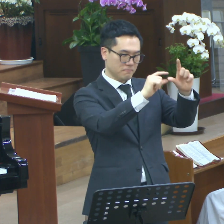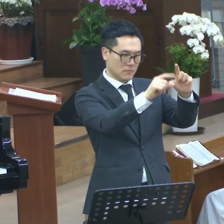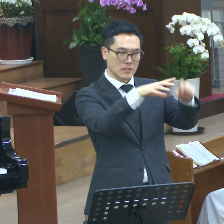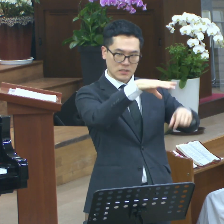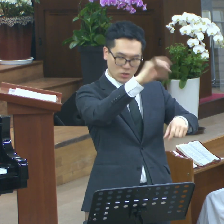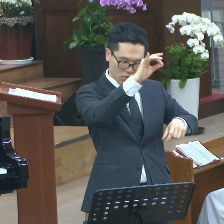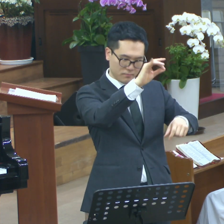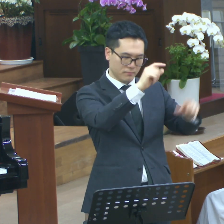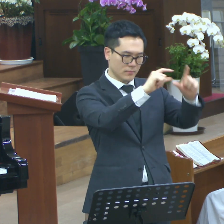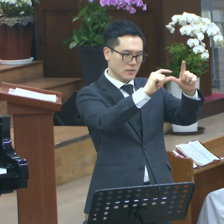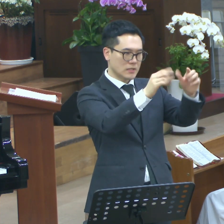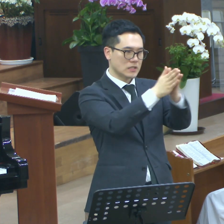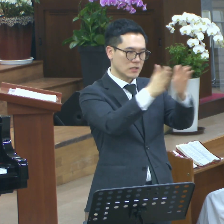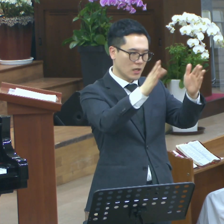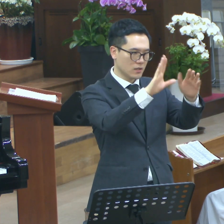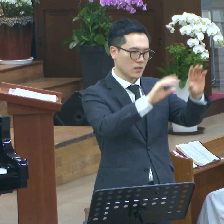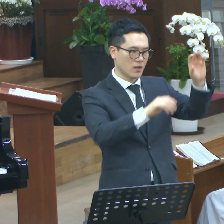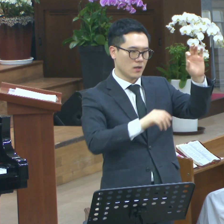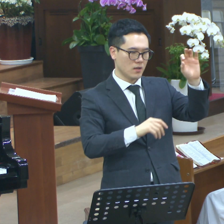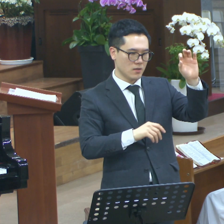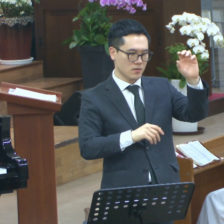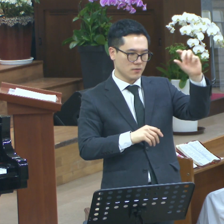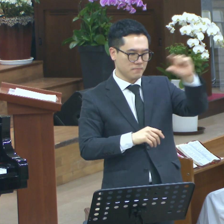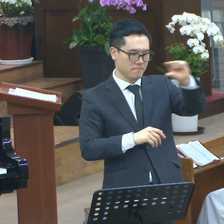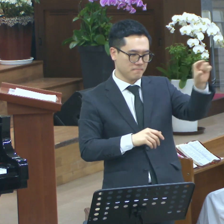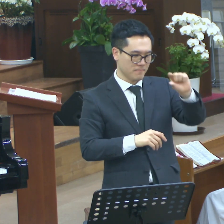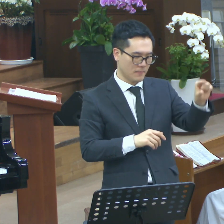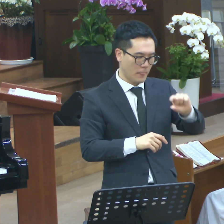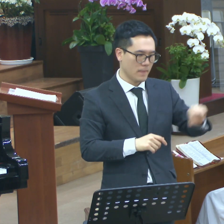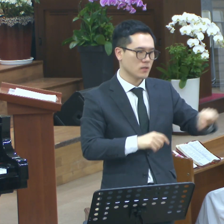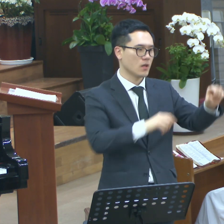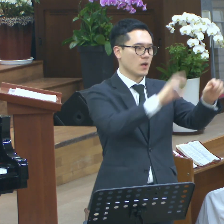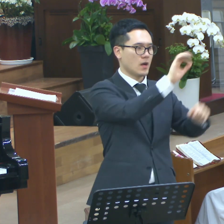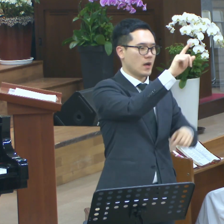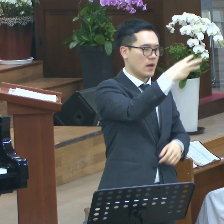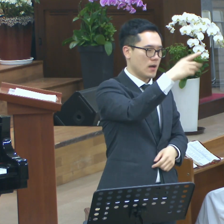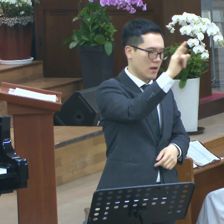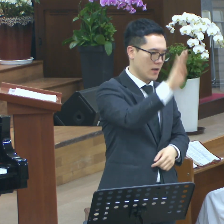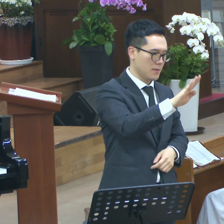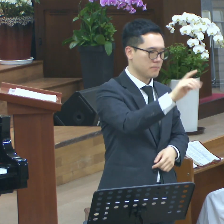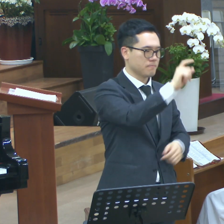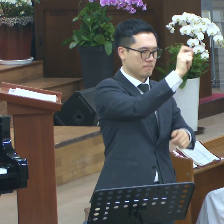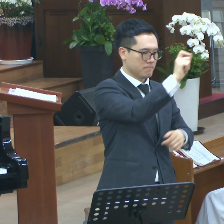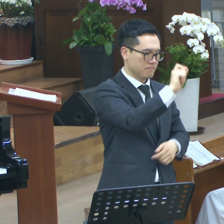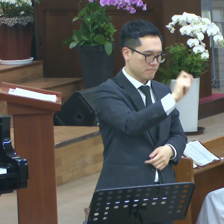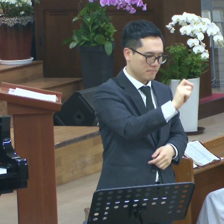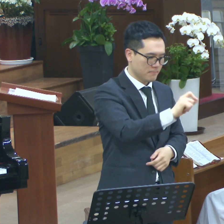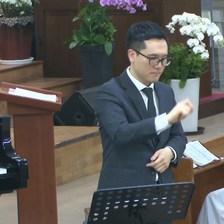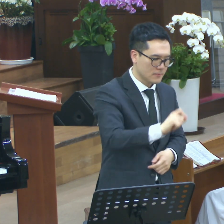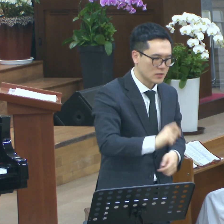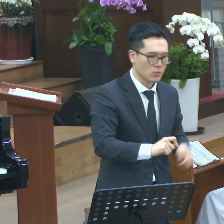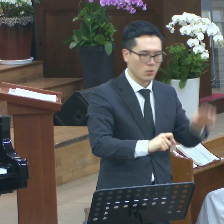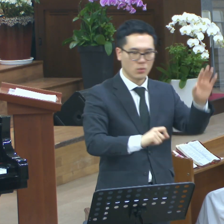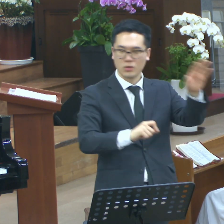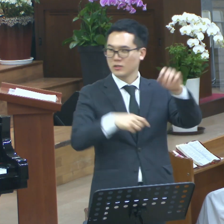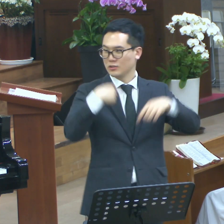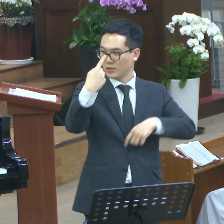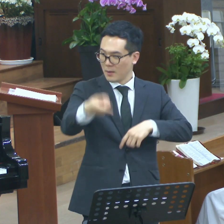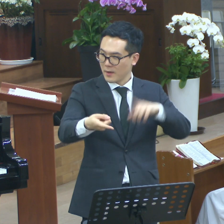걸로 8절을 쓰고 두 번째는 베트인데 비읍으로 시작되는 우리로 말하면 그 단어를 사용한 거예요.